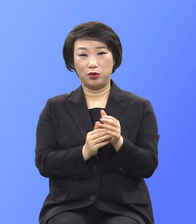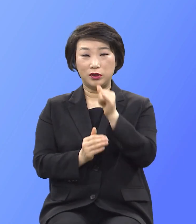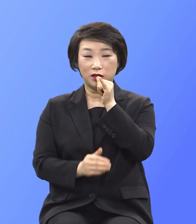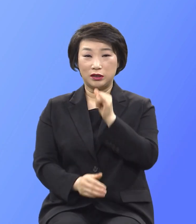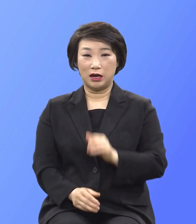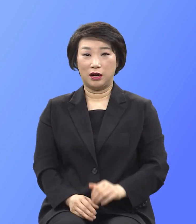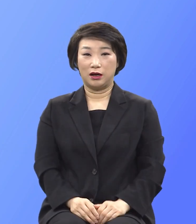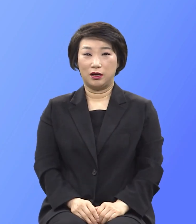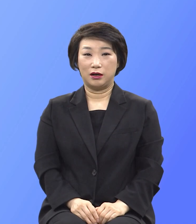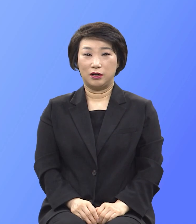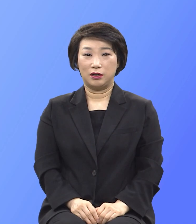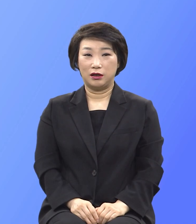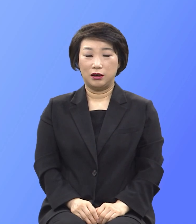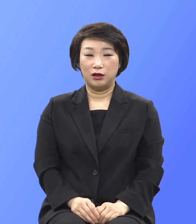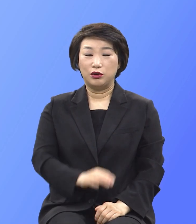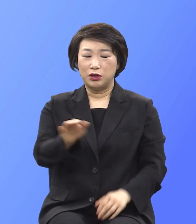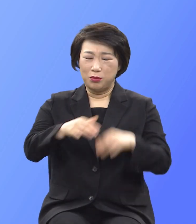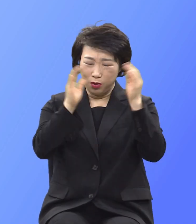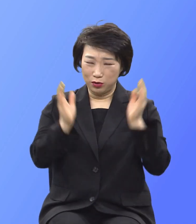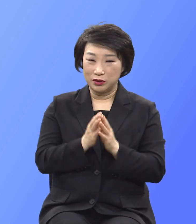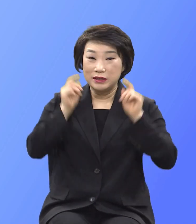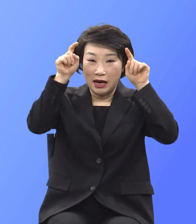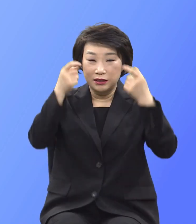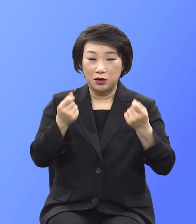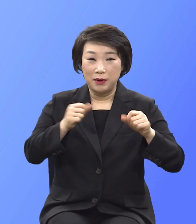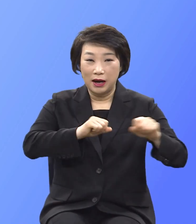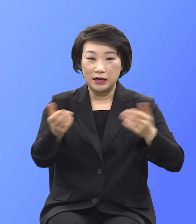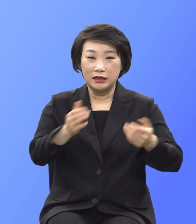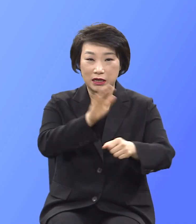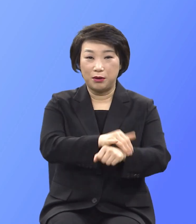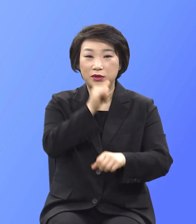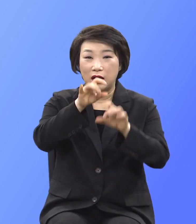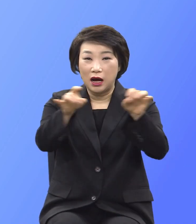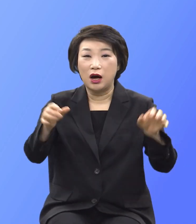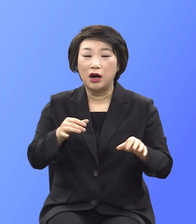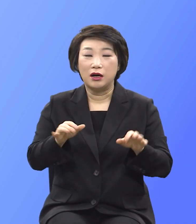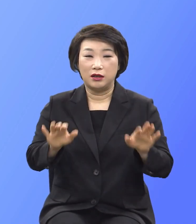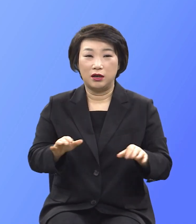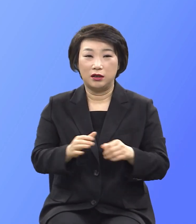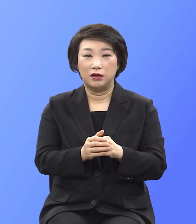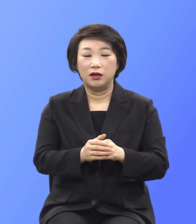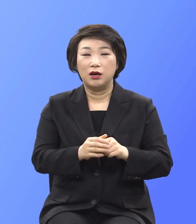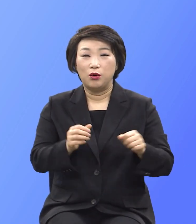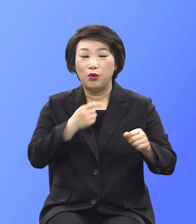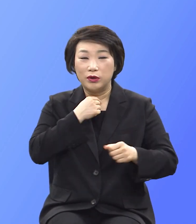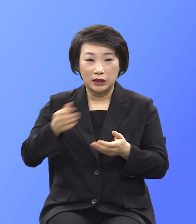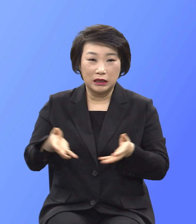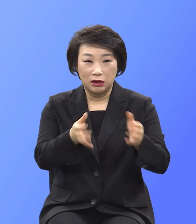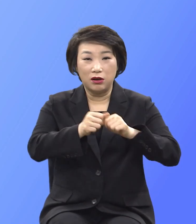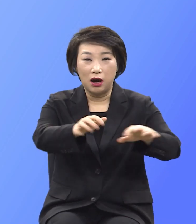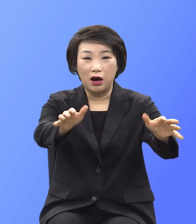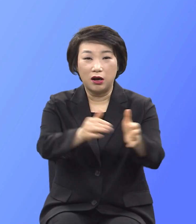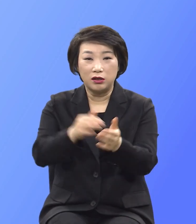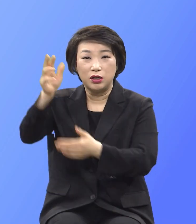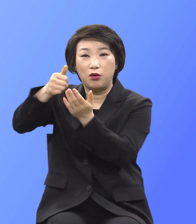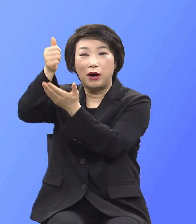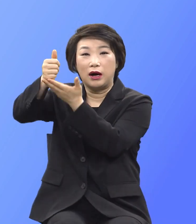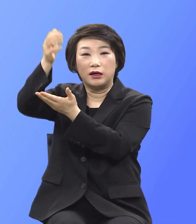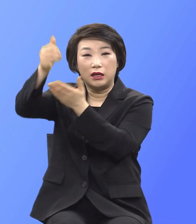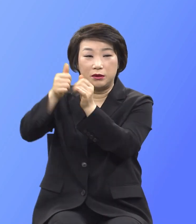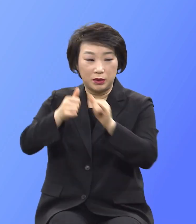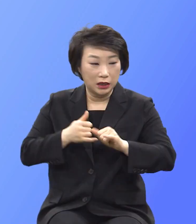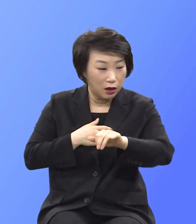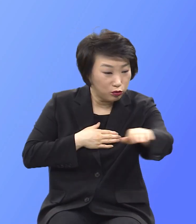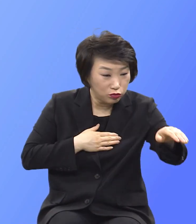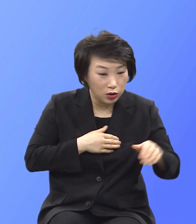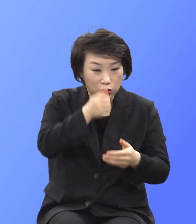우리가 나음을 입었도다. 우리는 다양 같아서 그렇당하여 각기 제 길로 갔거늘 여호와께서는 우리